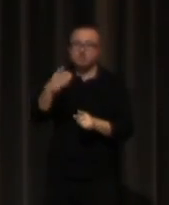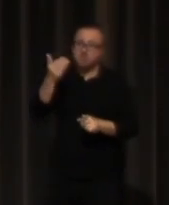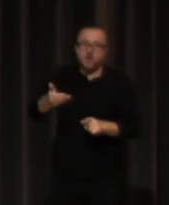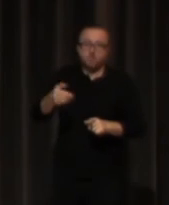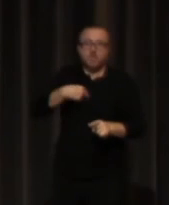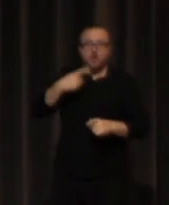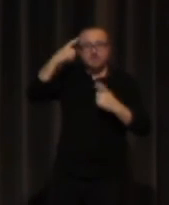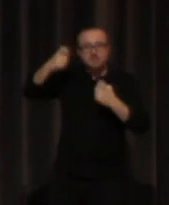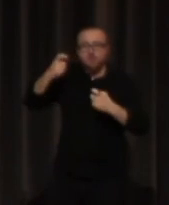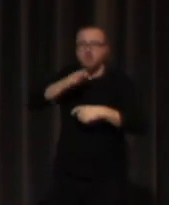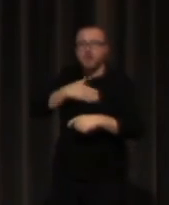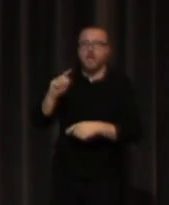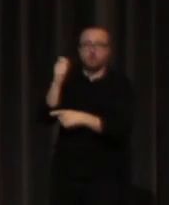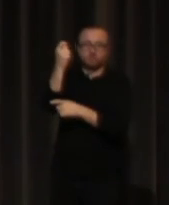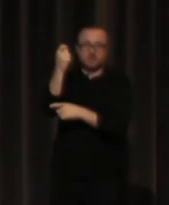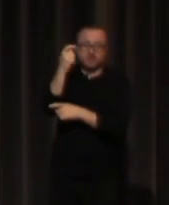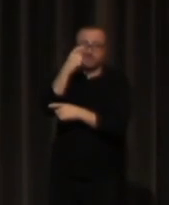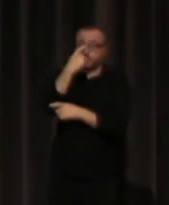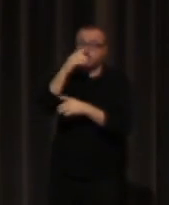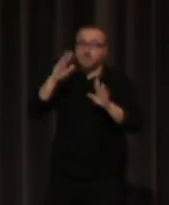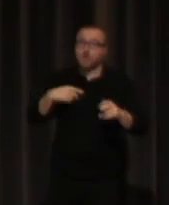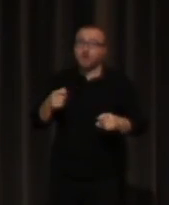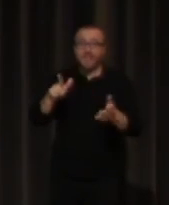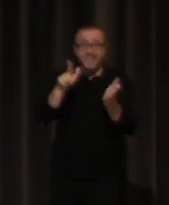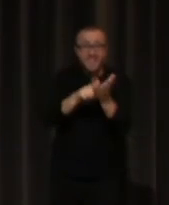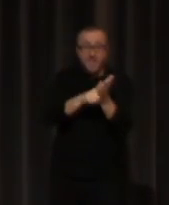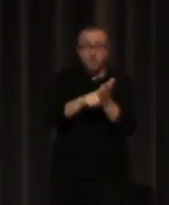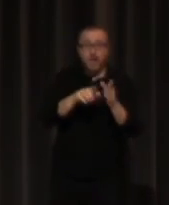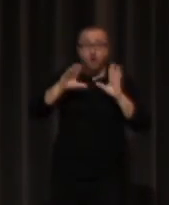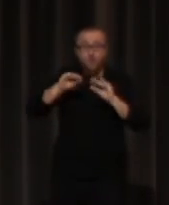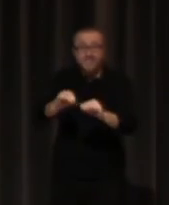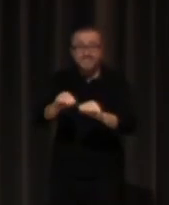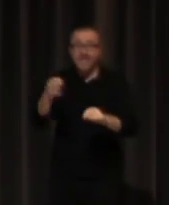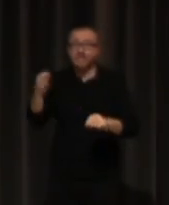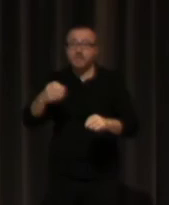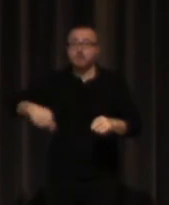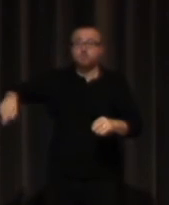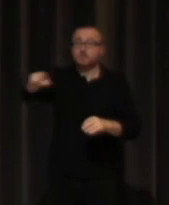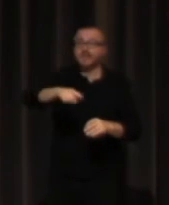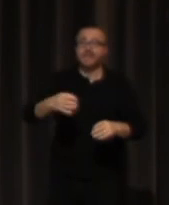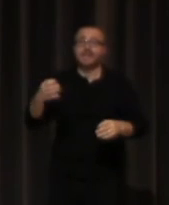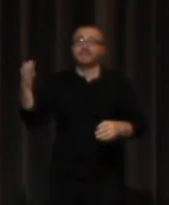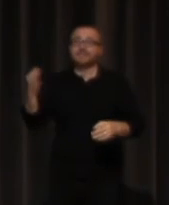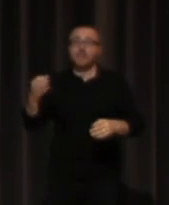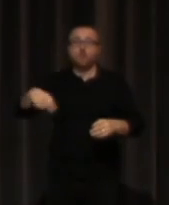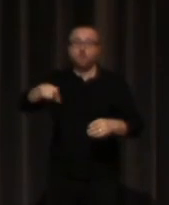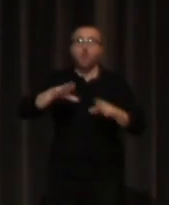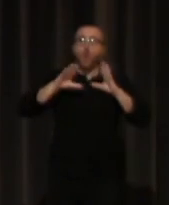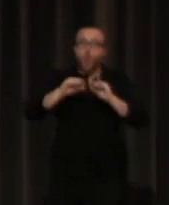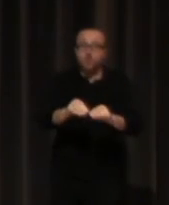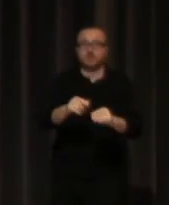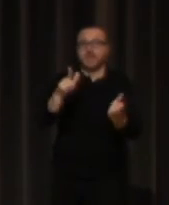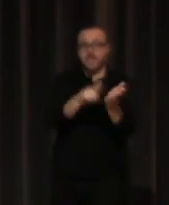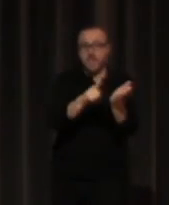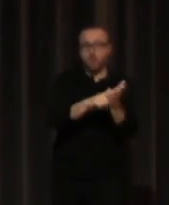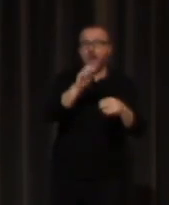la llengua o no, no podem utilitzar-la sense ser usuaris actius. És impossible